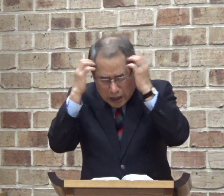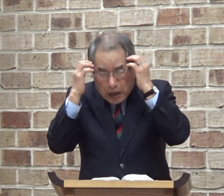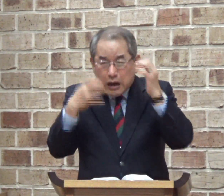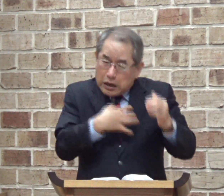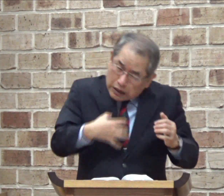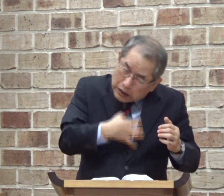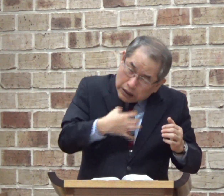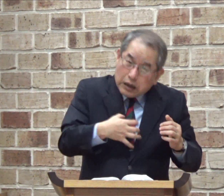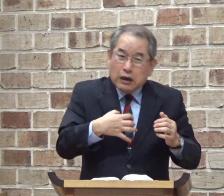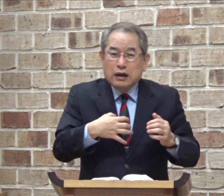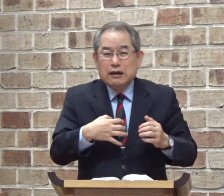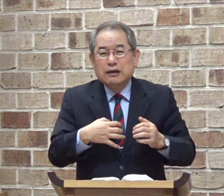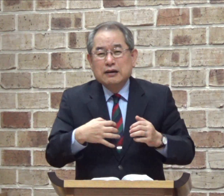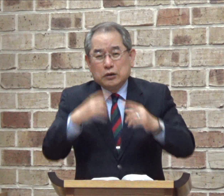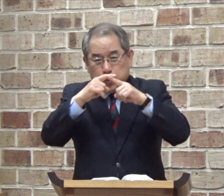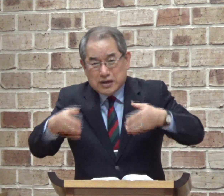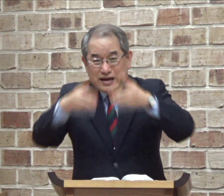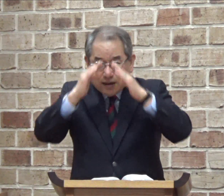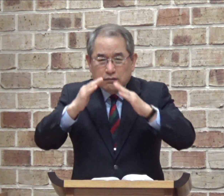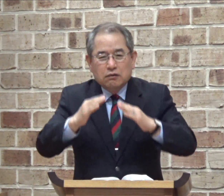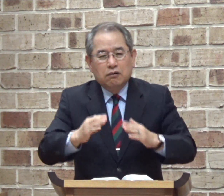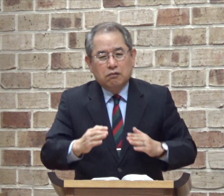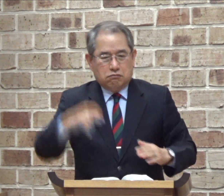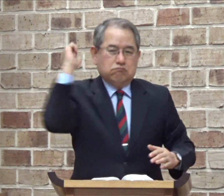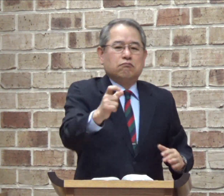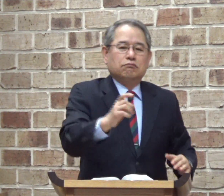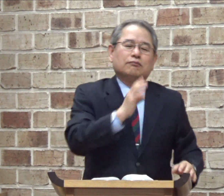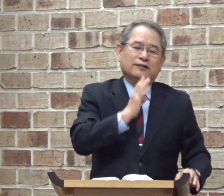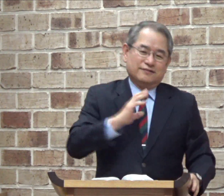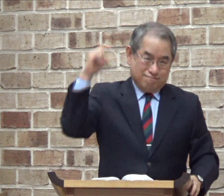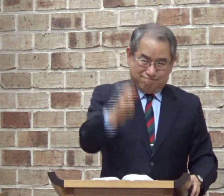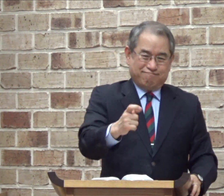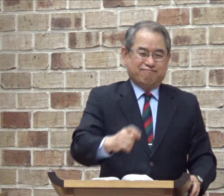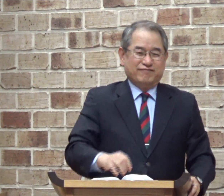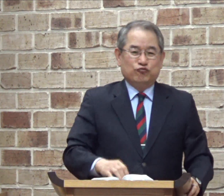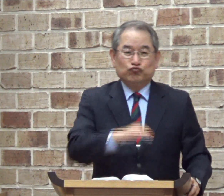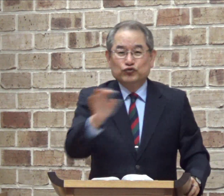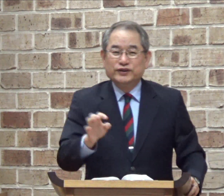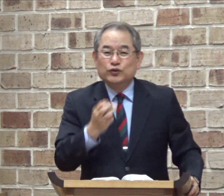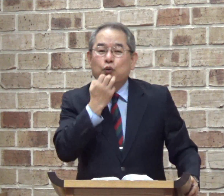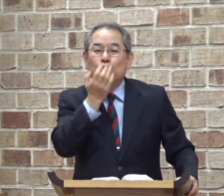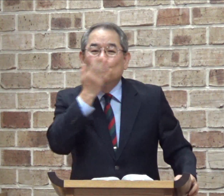그렇기 때문에 강하여진 교회입니다. 우리 서울롱아교회도 48년 동안에